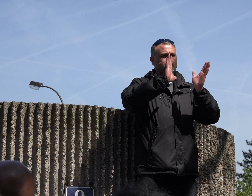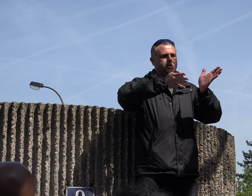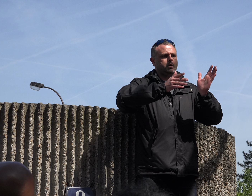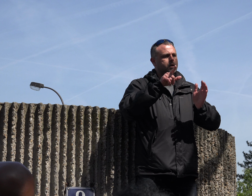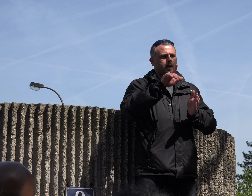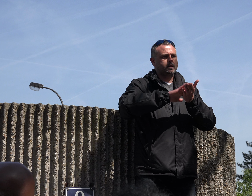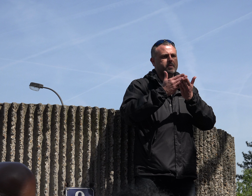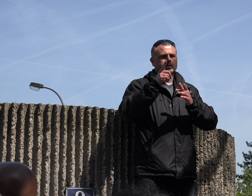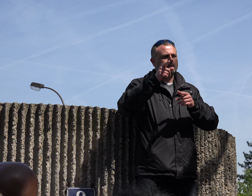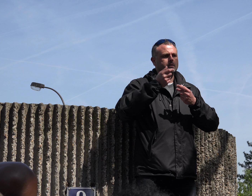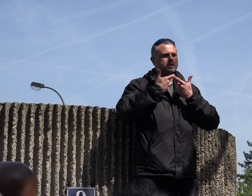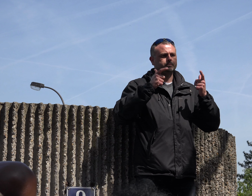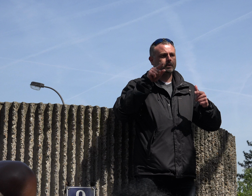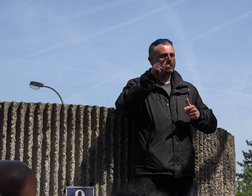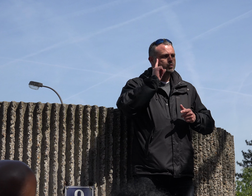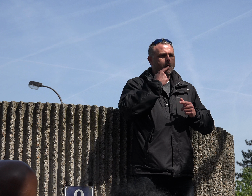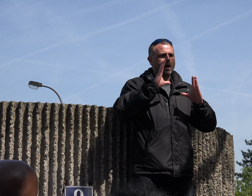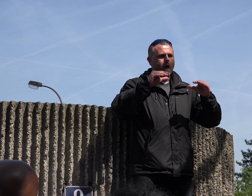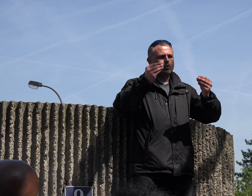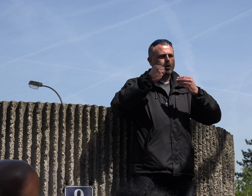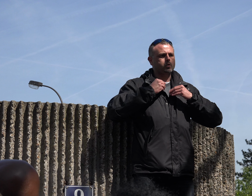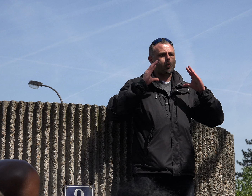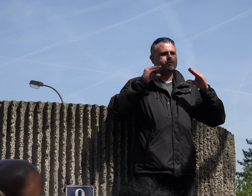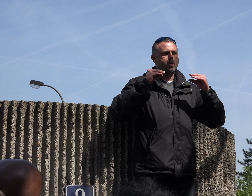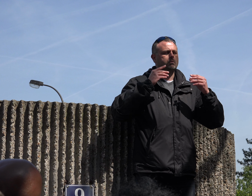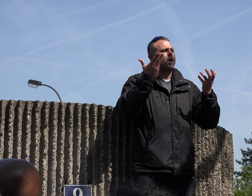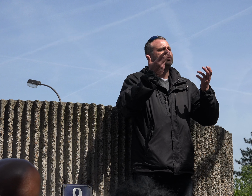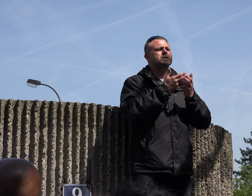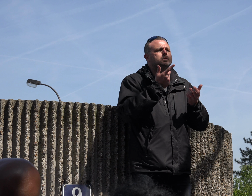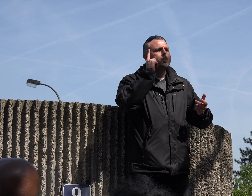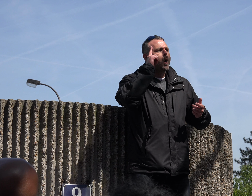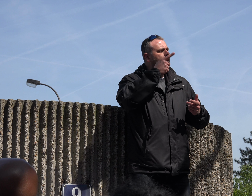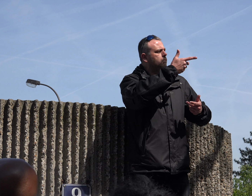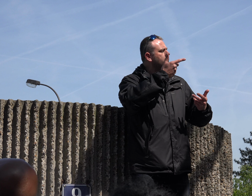C'est vrai que je préfère voilà, qu'on puisse avoir un interprète. Cette accessibilité-là, c'est beaucoup plus confortable.